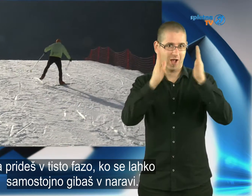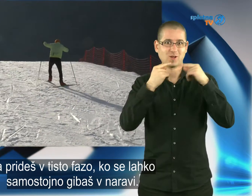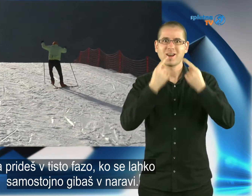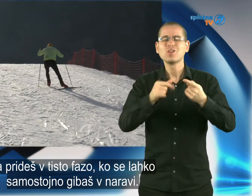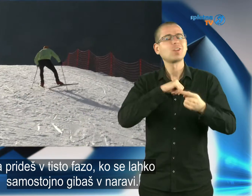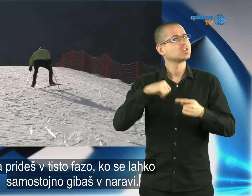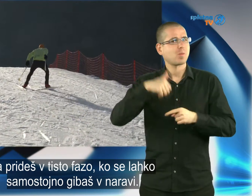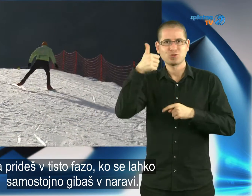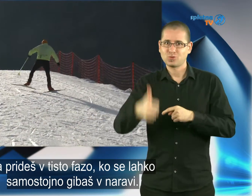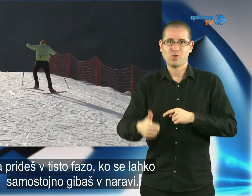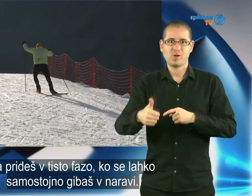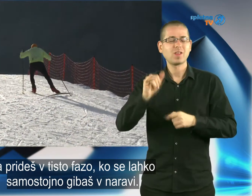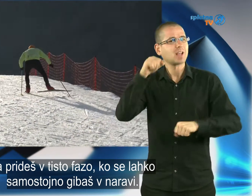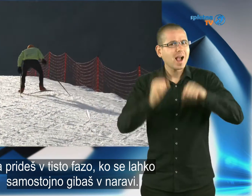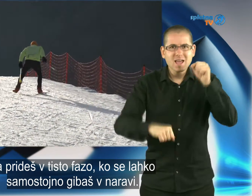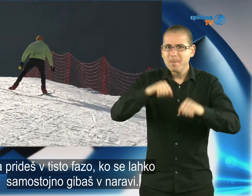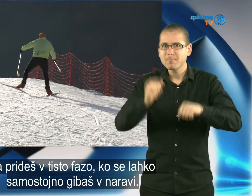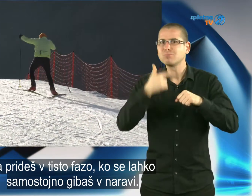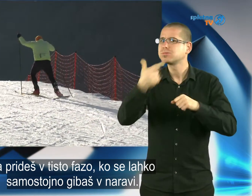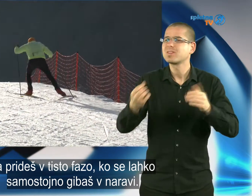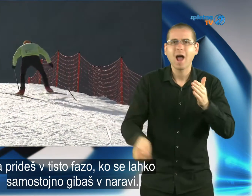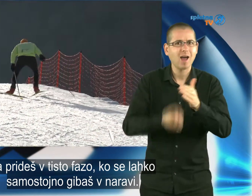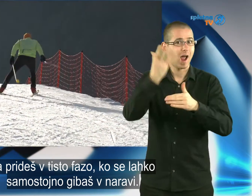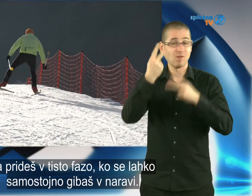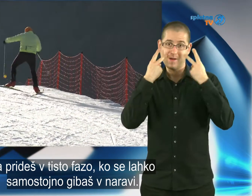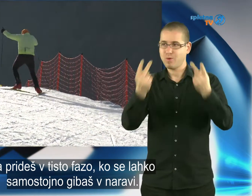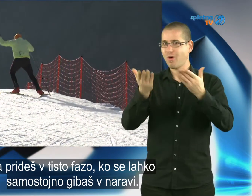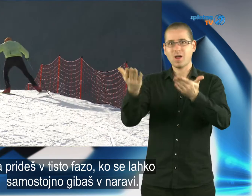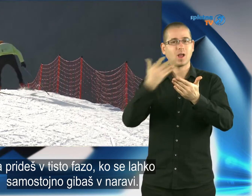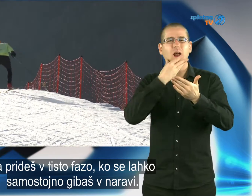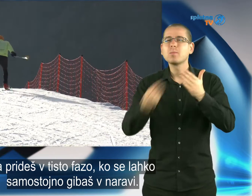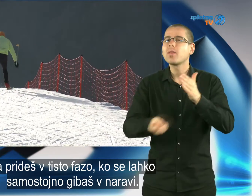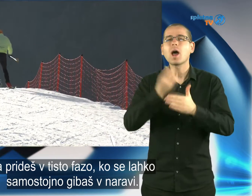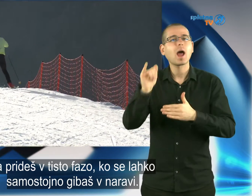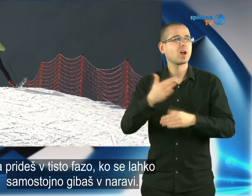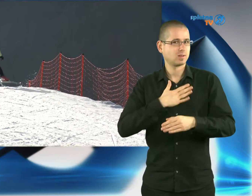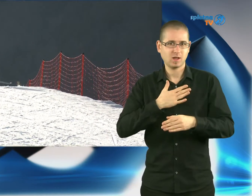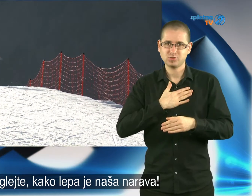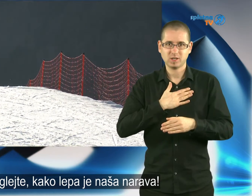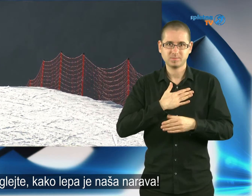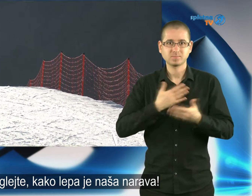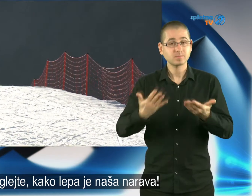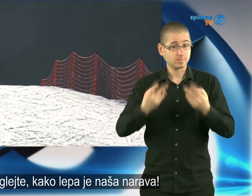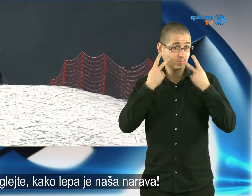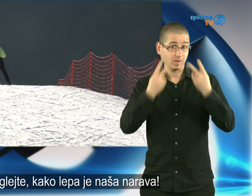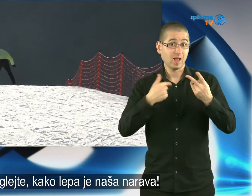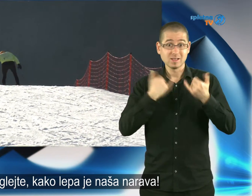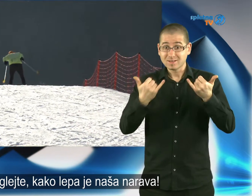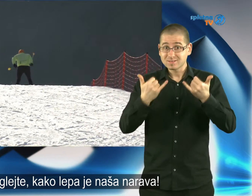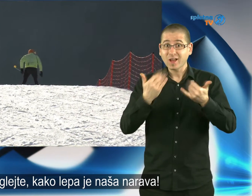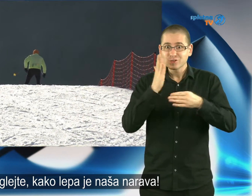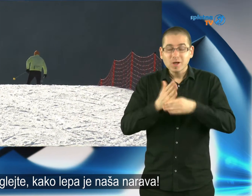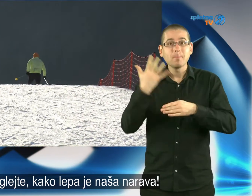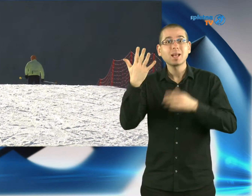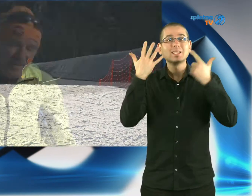na tisto fazo, si lahko samostojen, da se gibaš v naravi. Poglejte, kakšna lepa narava